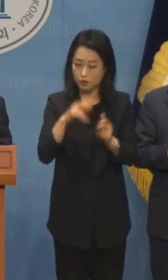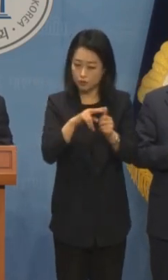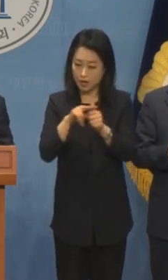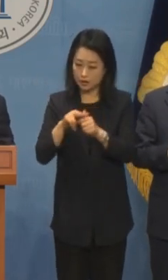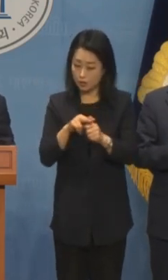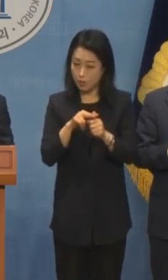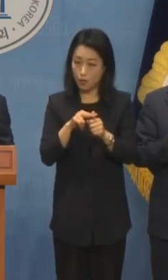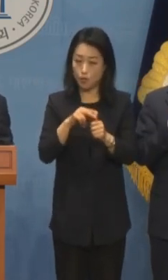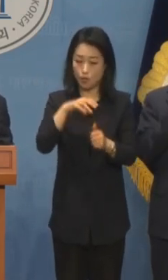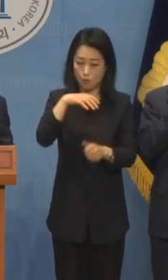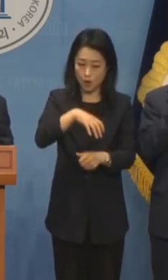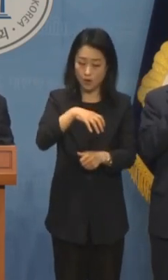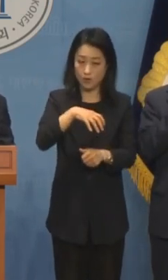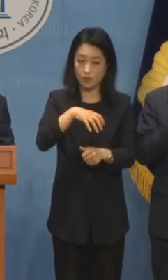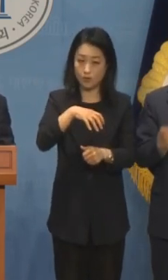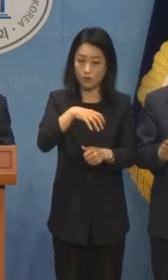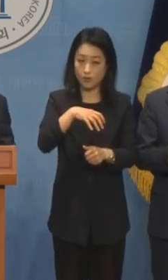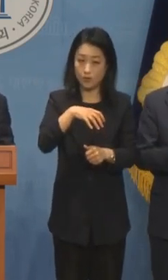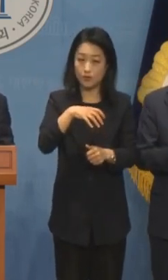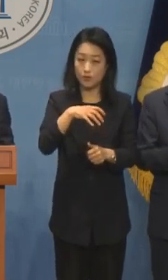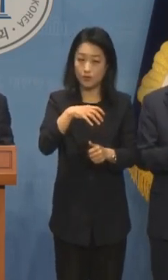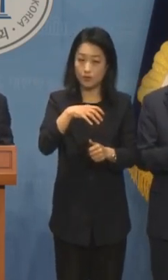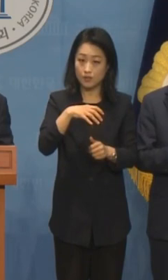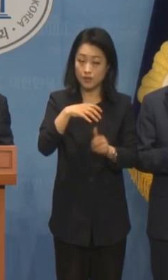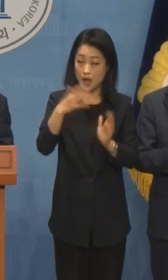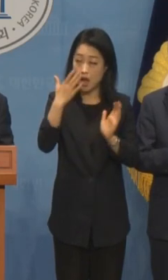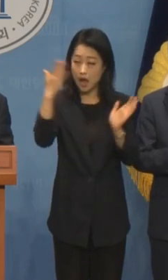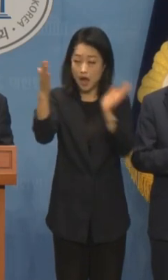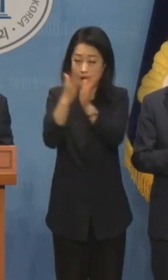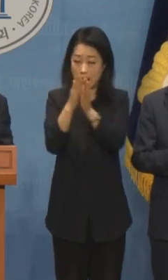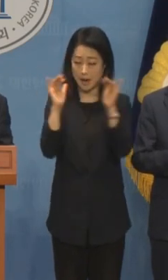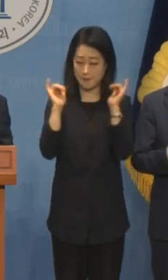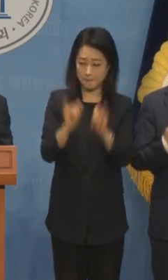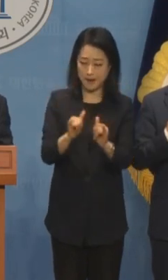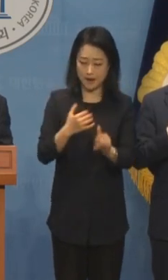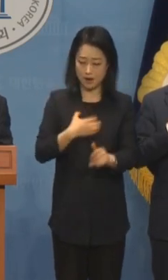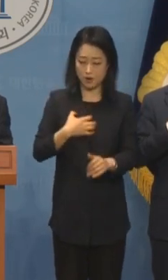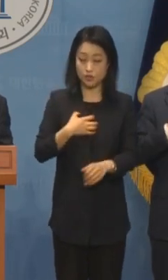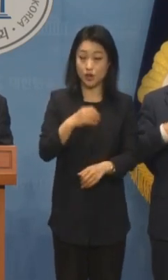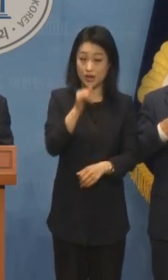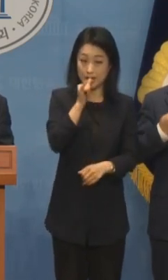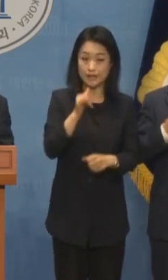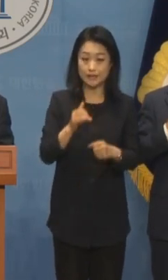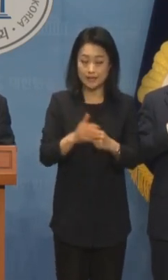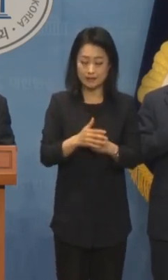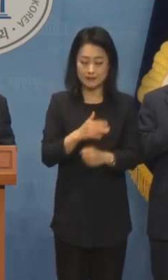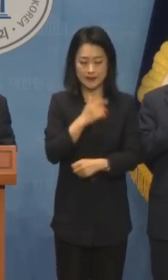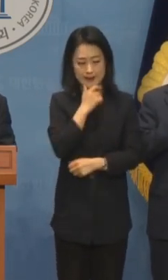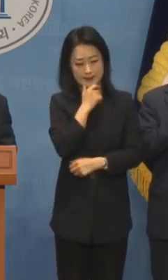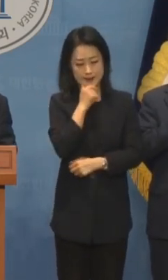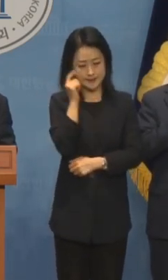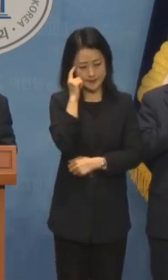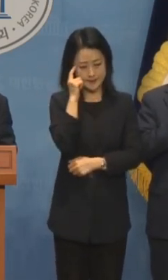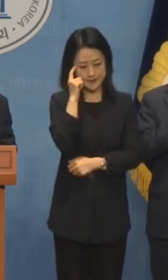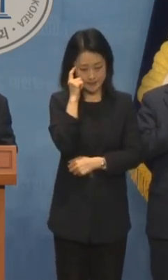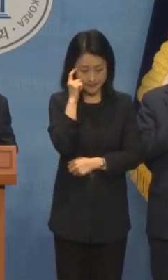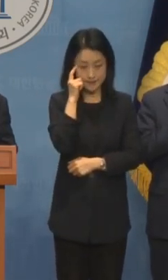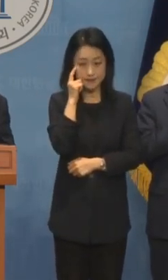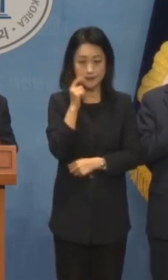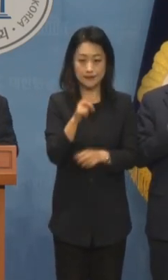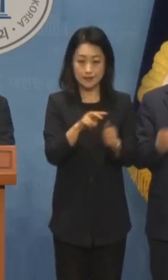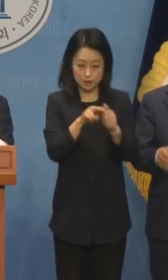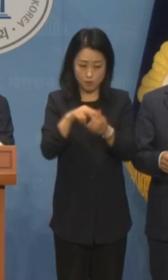연루된 정황이라고 보도될 수 있다라고 하는 점을 감안하여